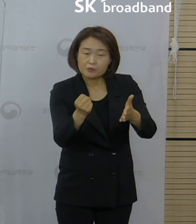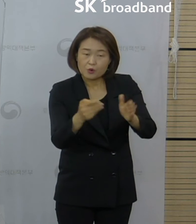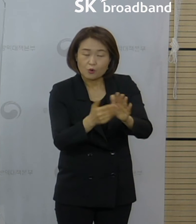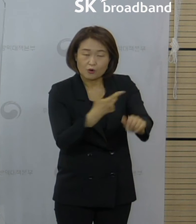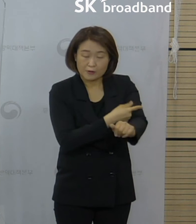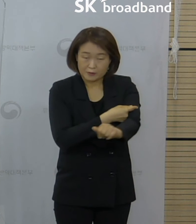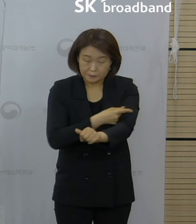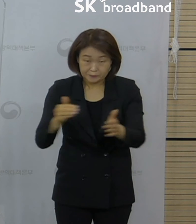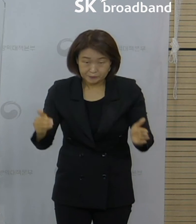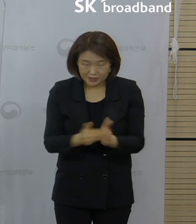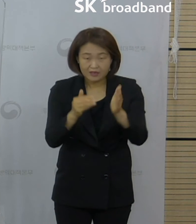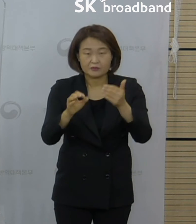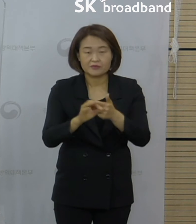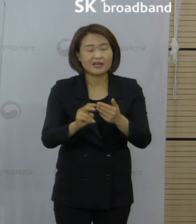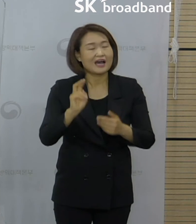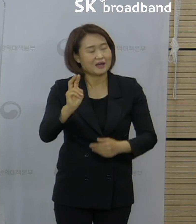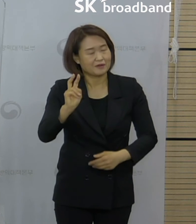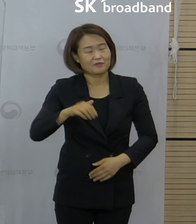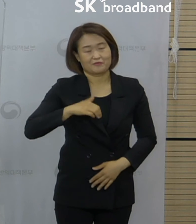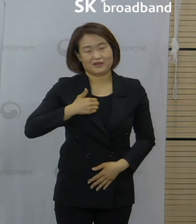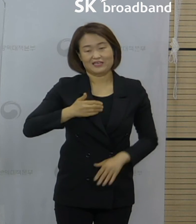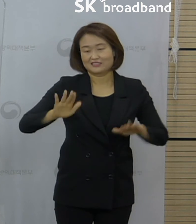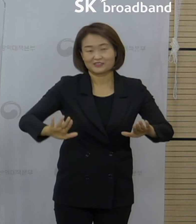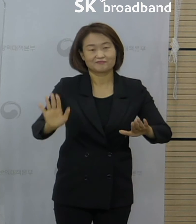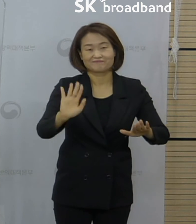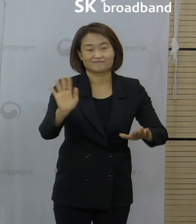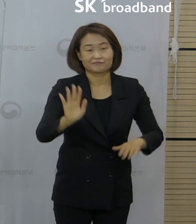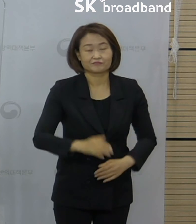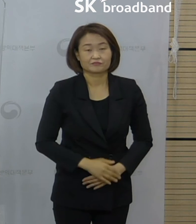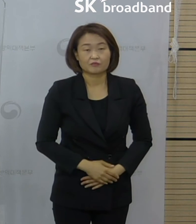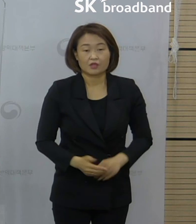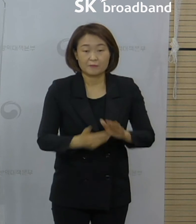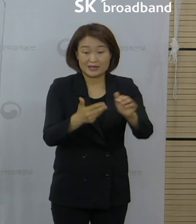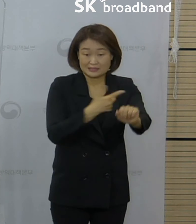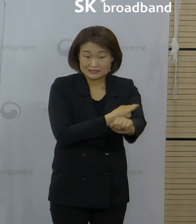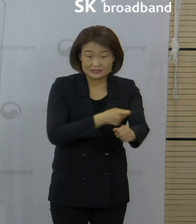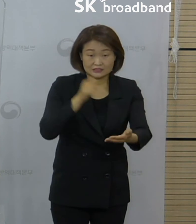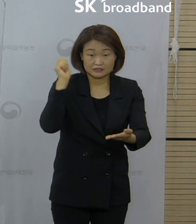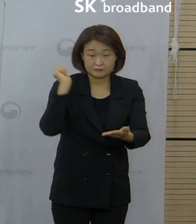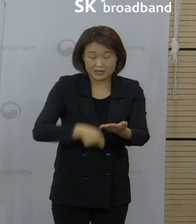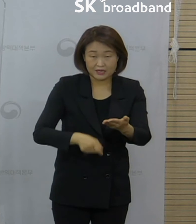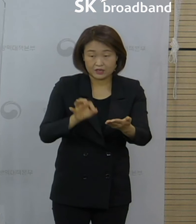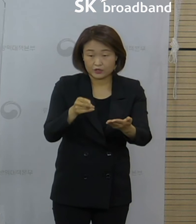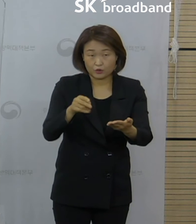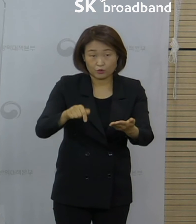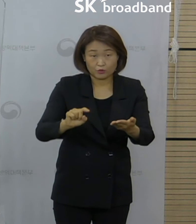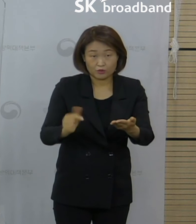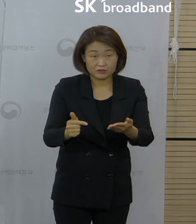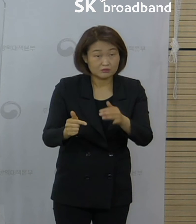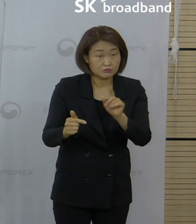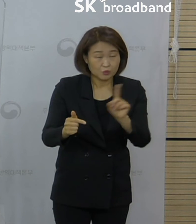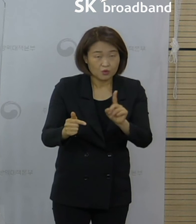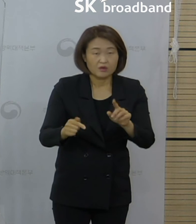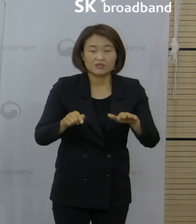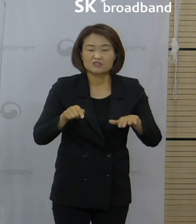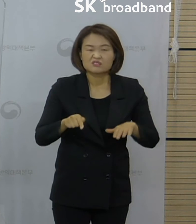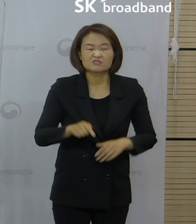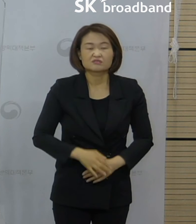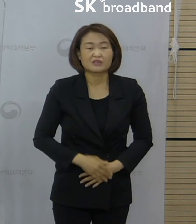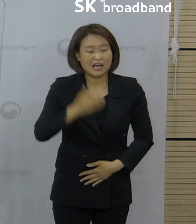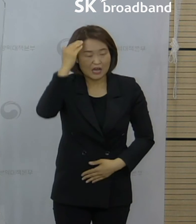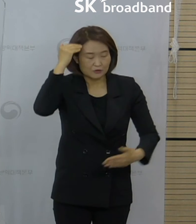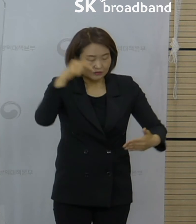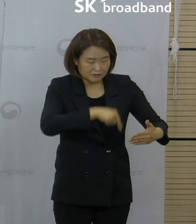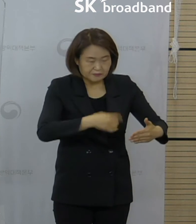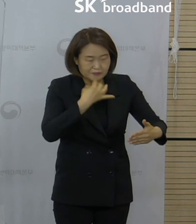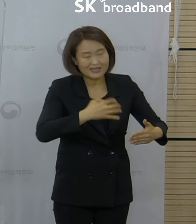있습니다. 다만 이제 그 말씀하신 것처럼 백신 여권이라고 할 때는 이러한 증명서가 좀 국제적으로 통용이 돼야 되는데